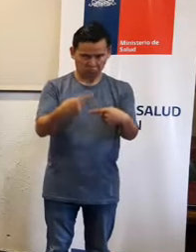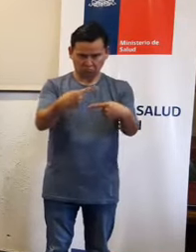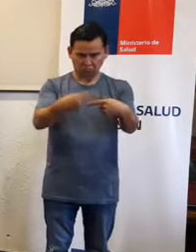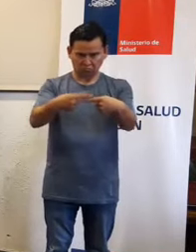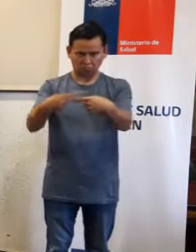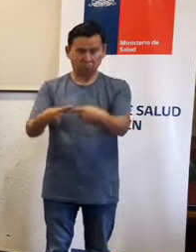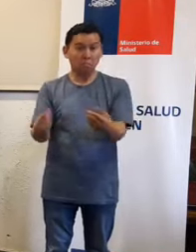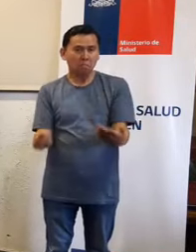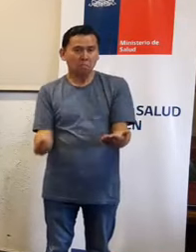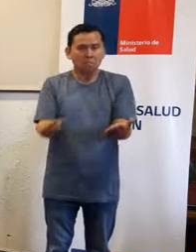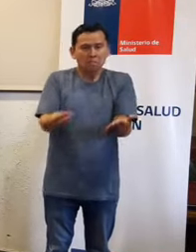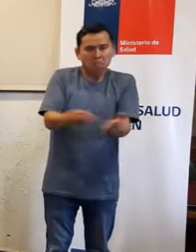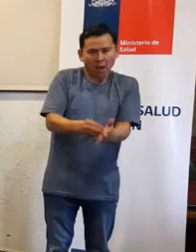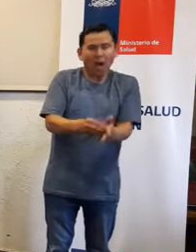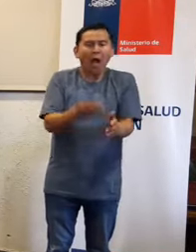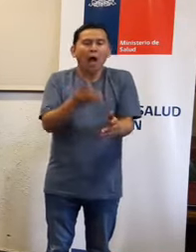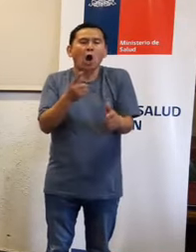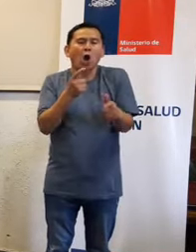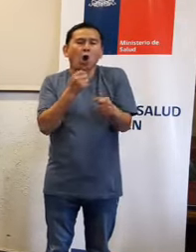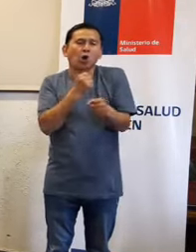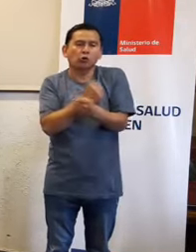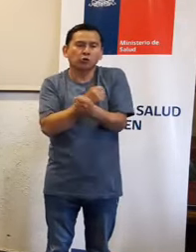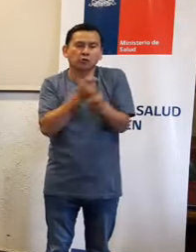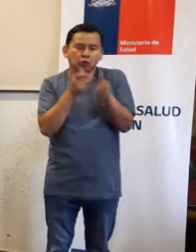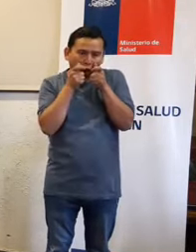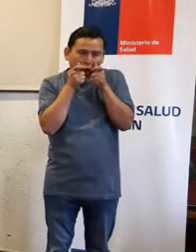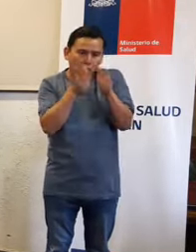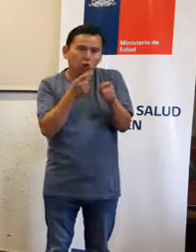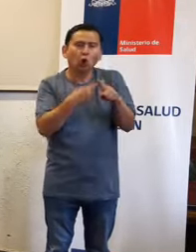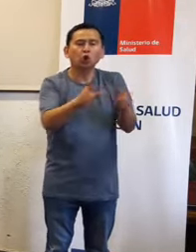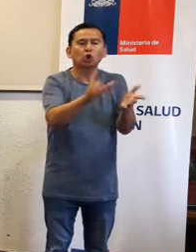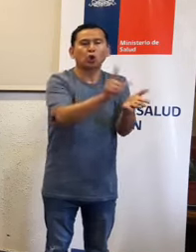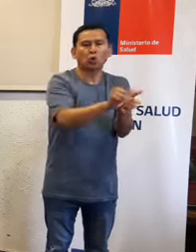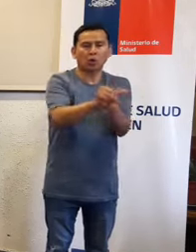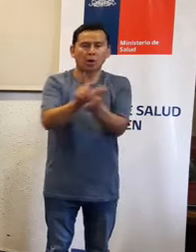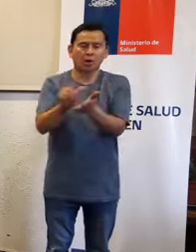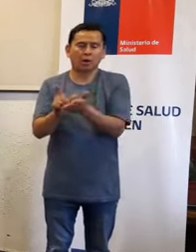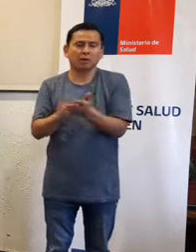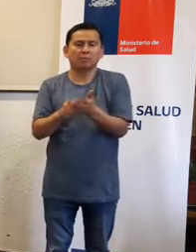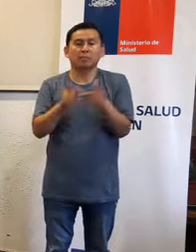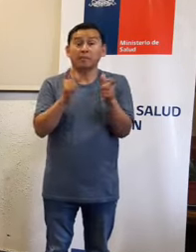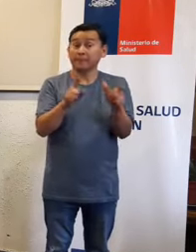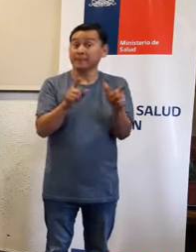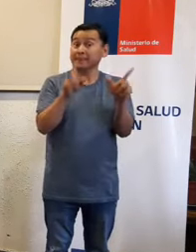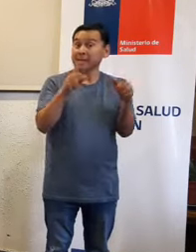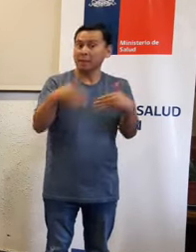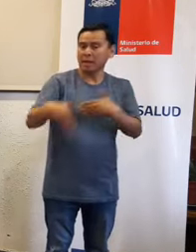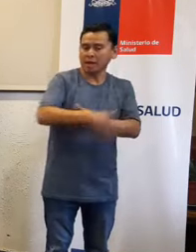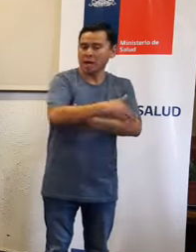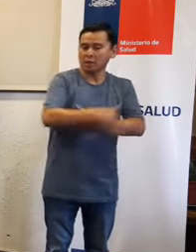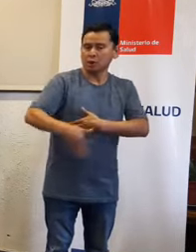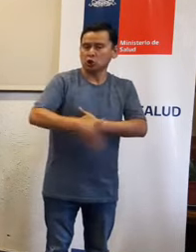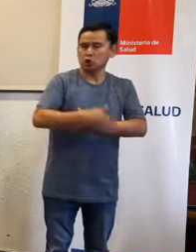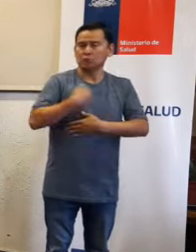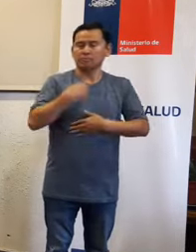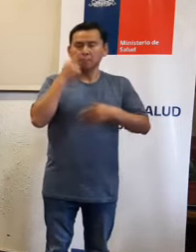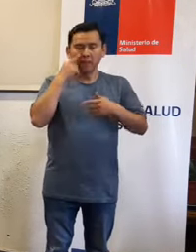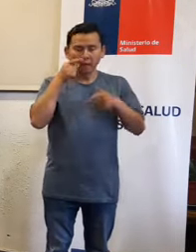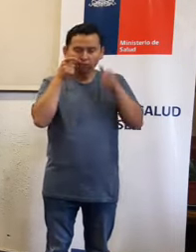medida. hay controles adicionales en otros sectores que son controles de tránsito para